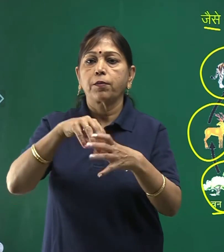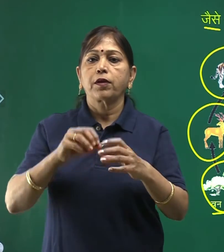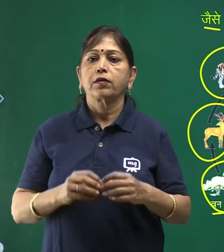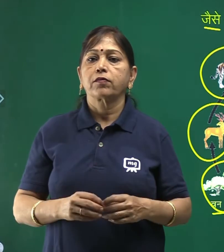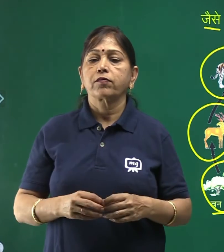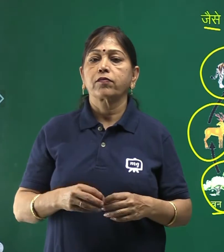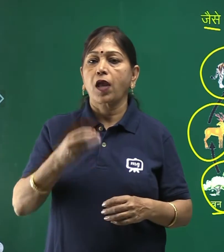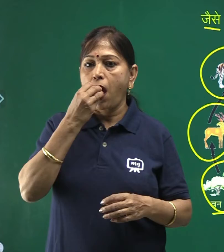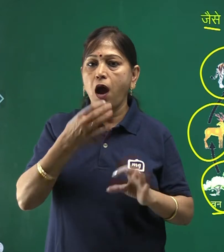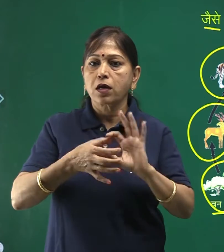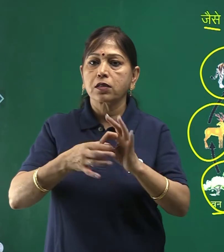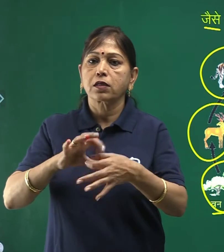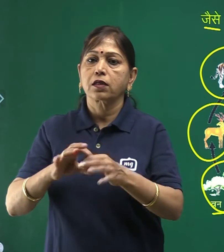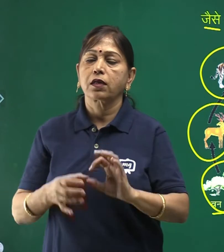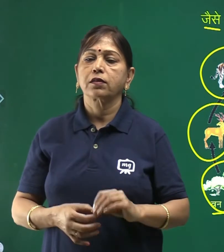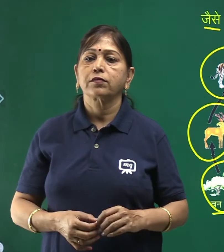आहार श्रृंखलाएं